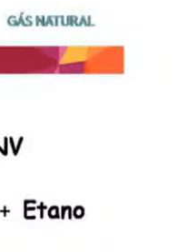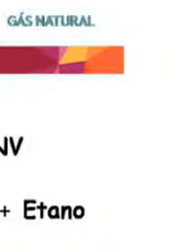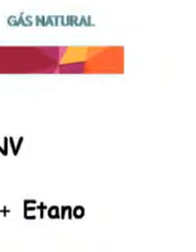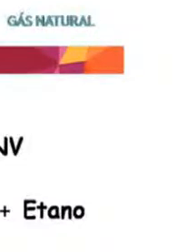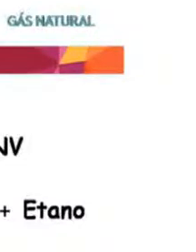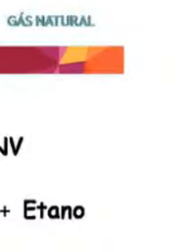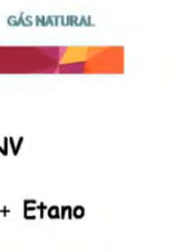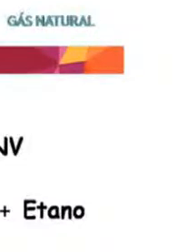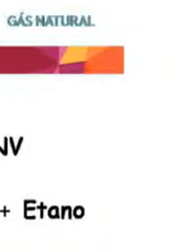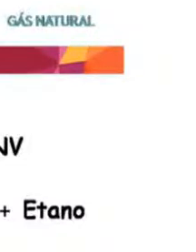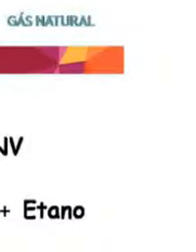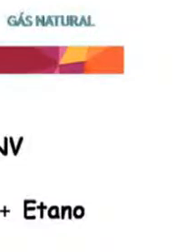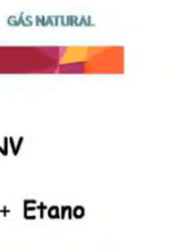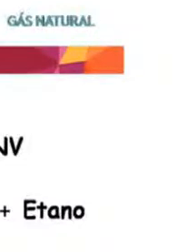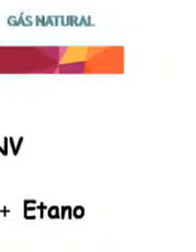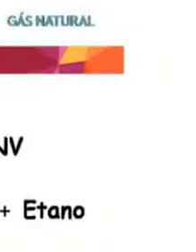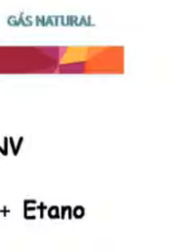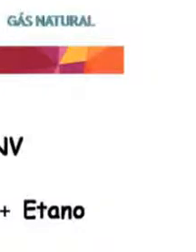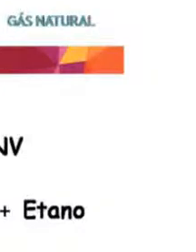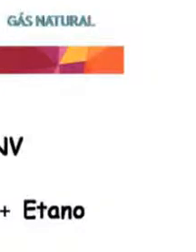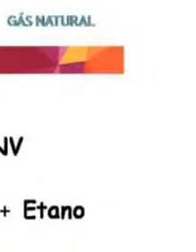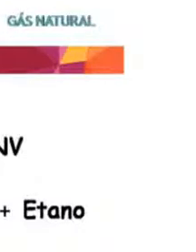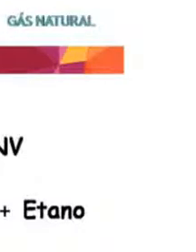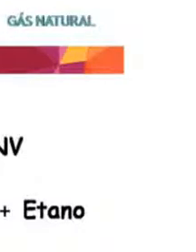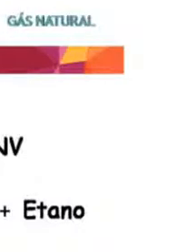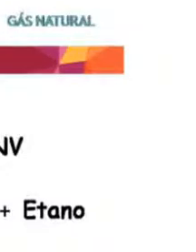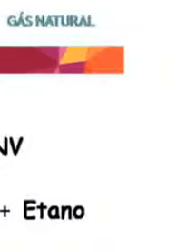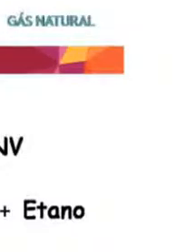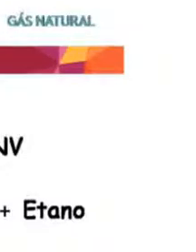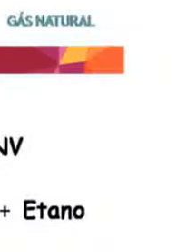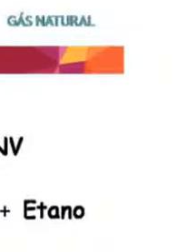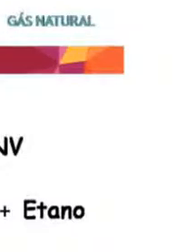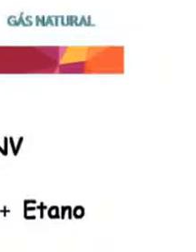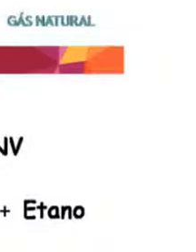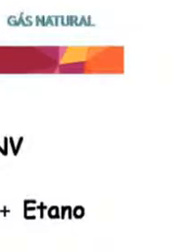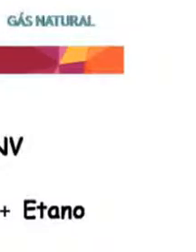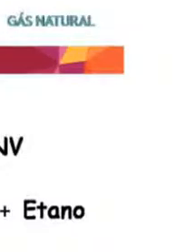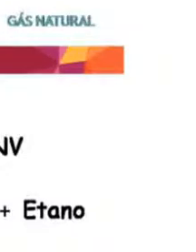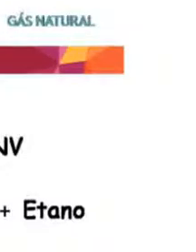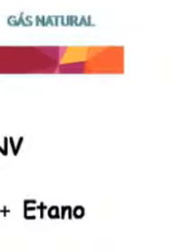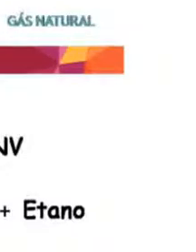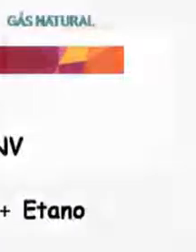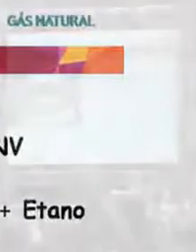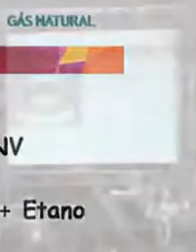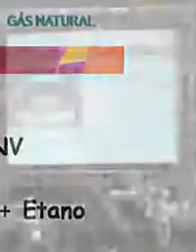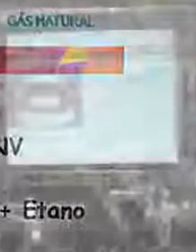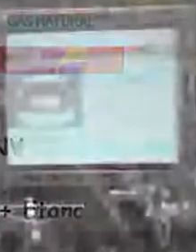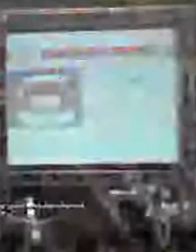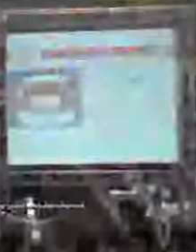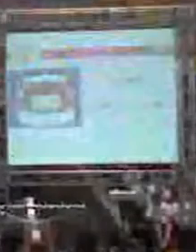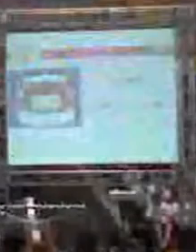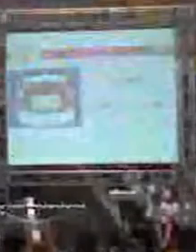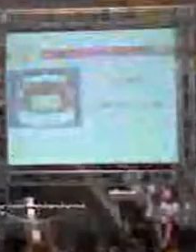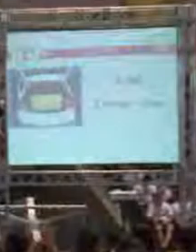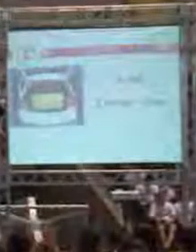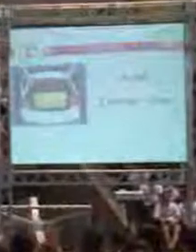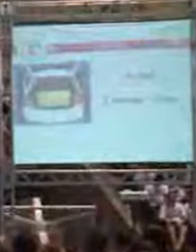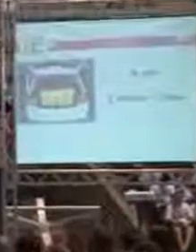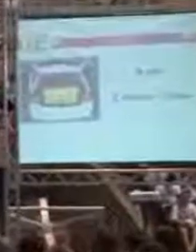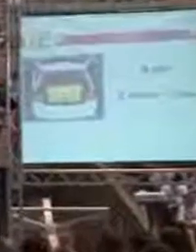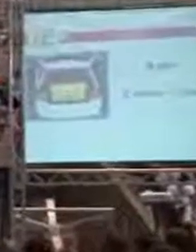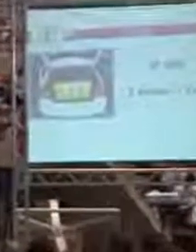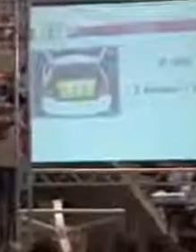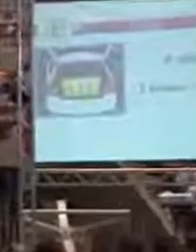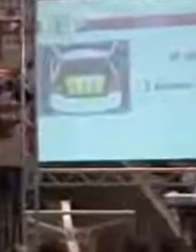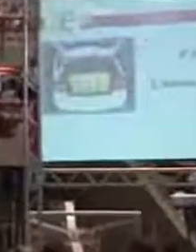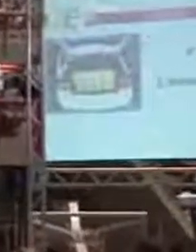cilindros? Em táxi, né? Os taxistas usam bastante GNV, que é o gás natural veicular. Ele é uma mistura